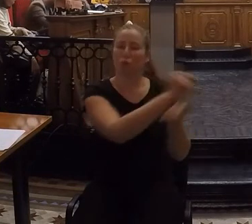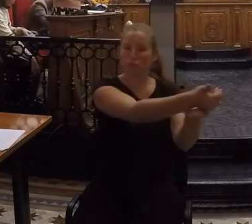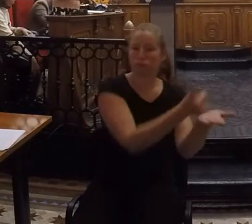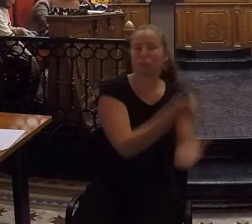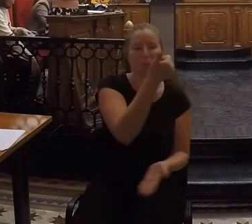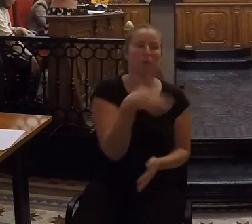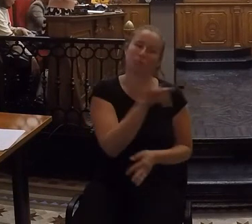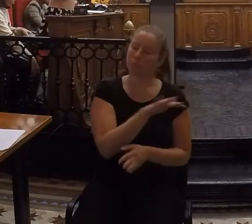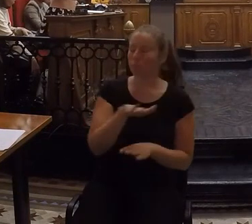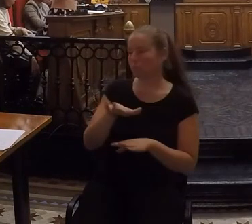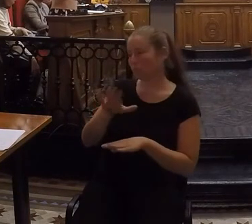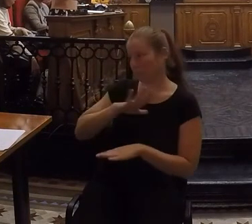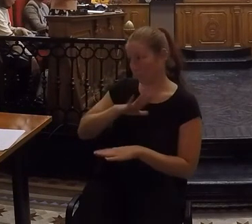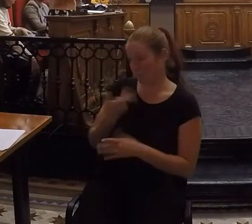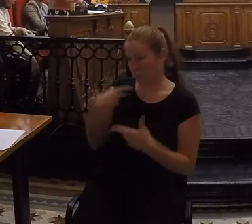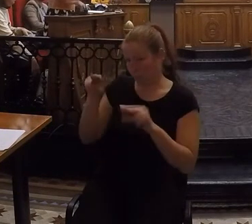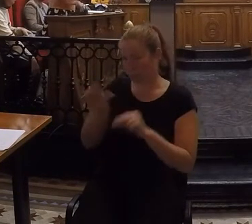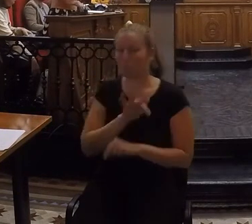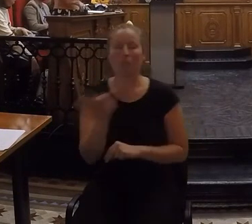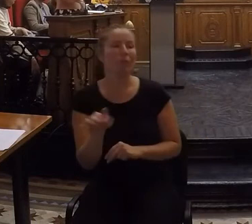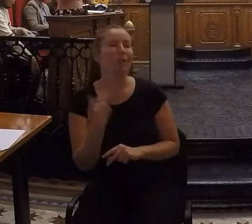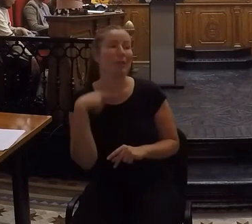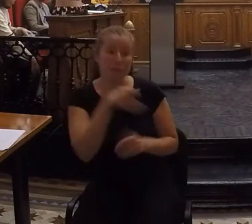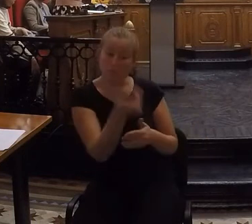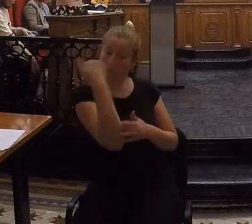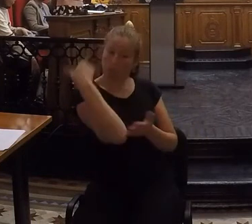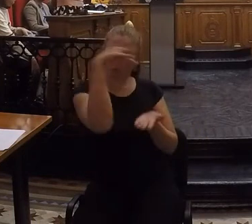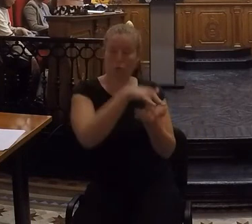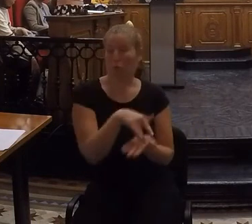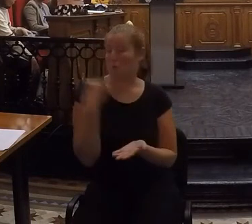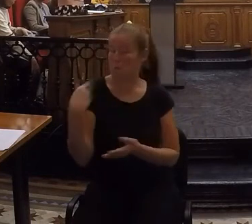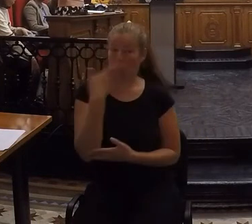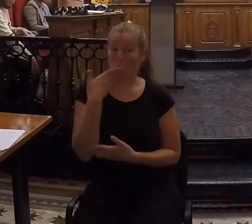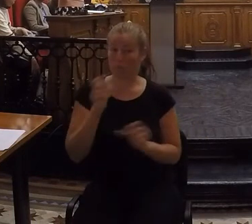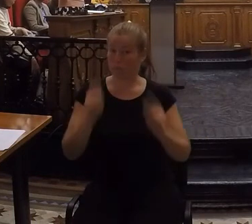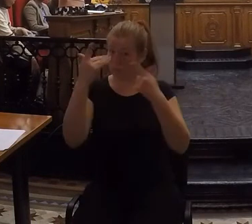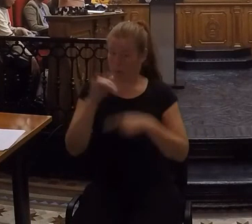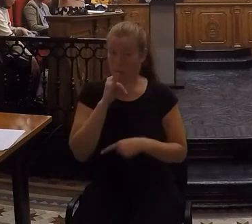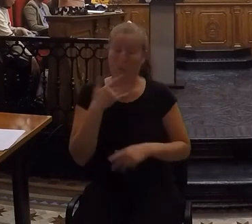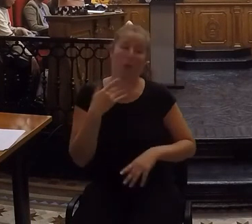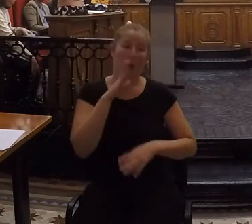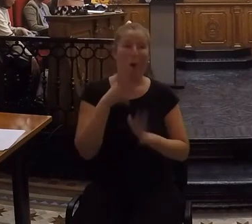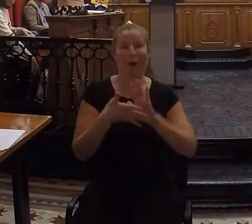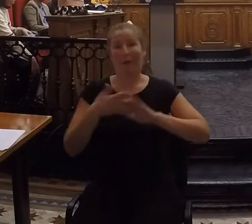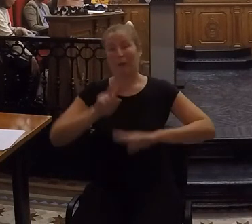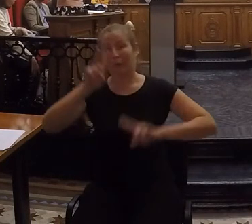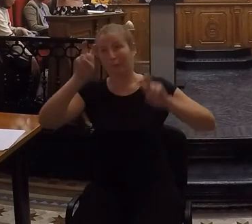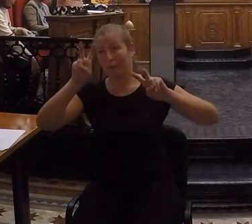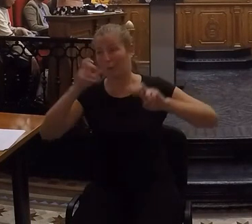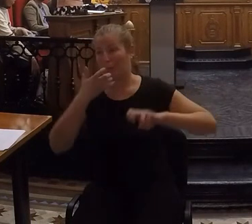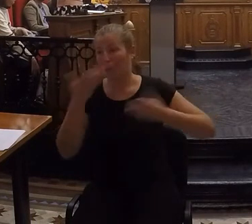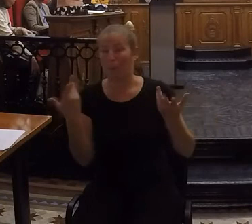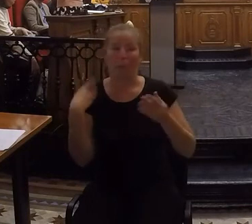Señora de ese Moya, salario. Le ruego Eso vaya es lo que acabando. Ha pasado en la historia de la EOI y, bueno, no me haga sacar la documentación, porque son